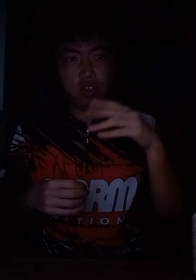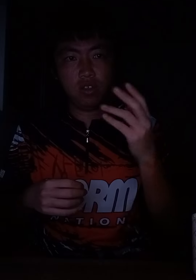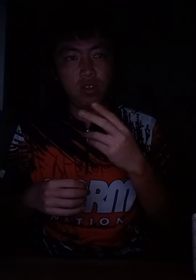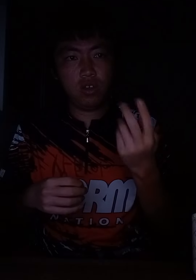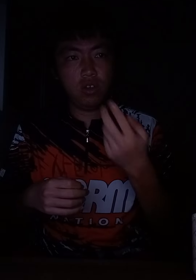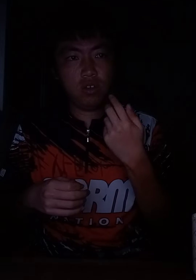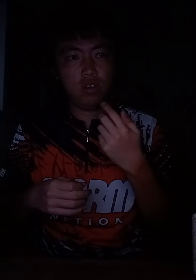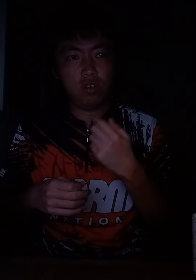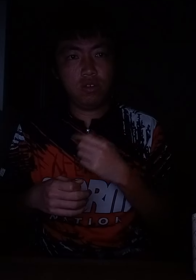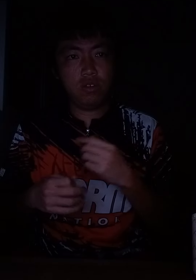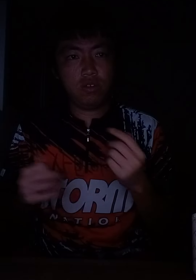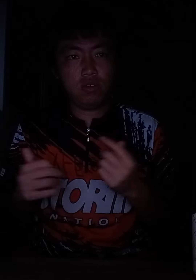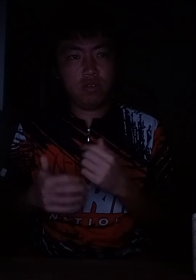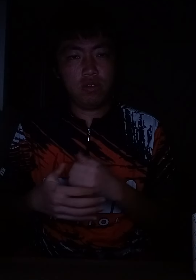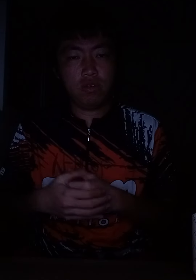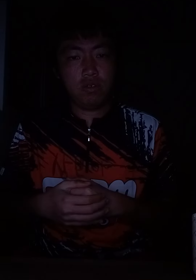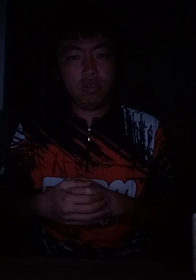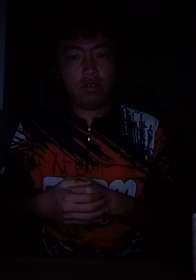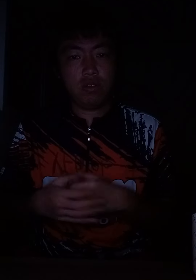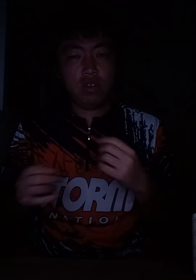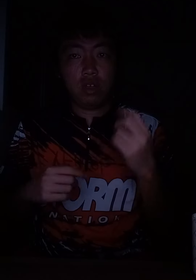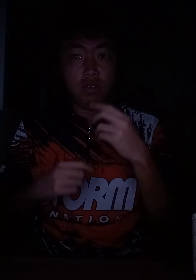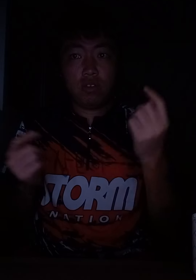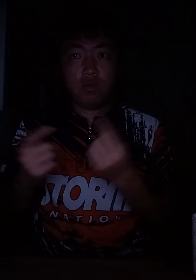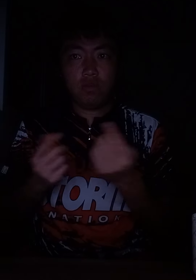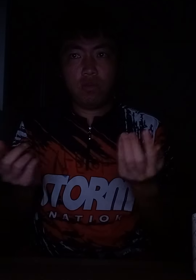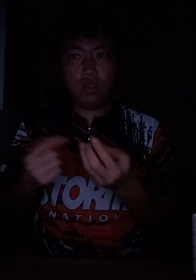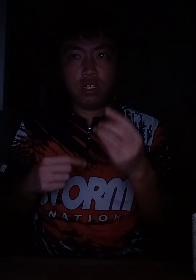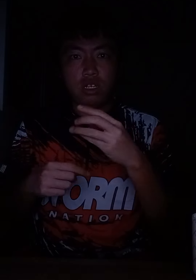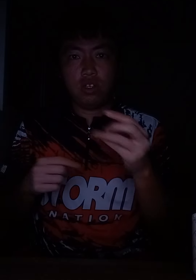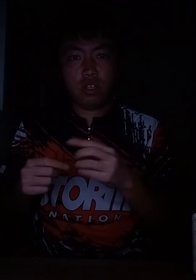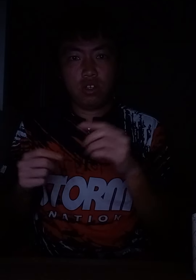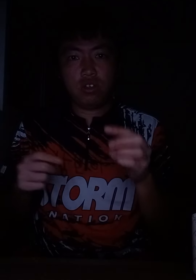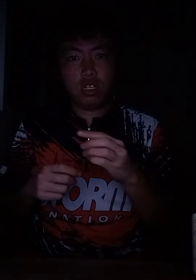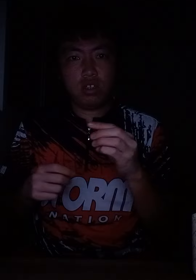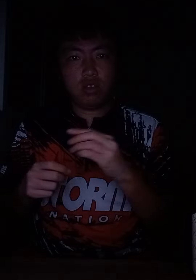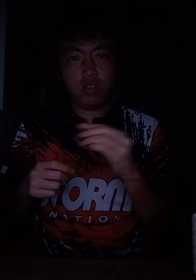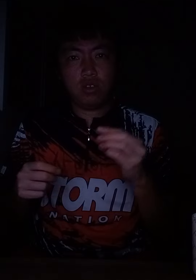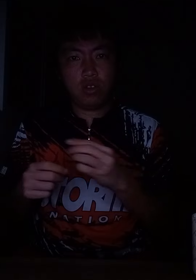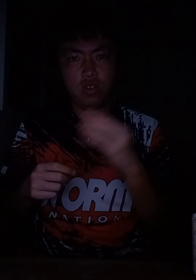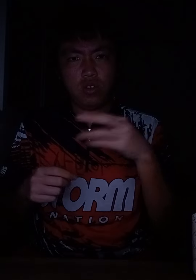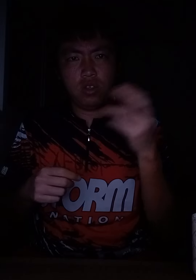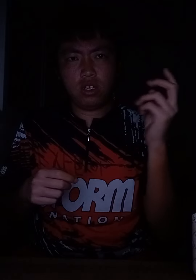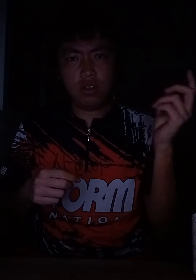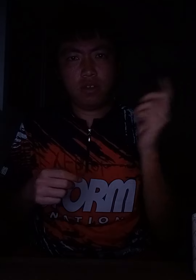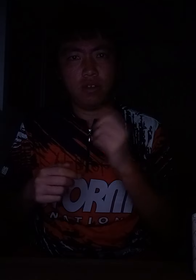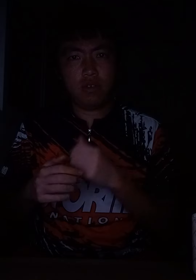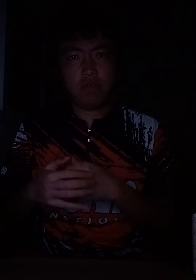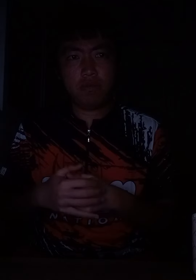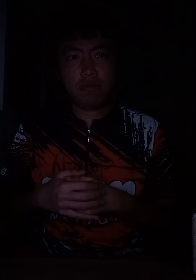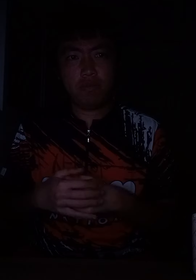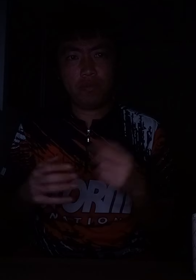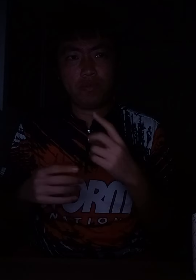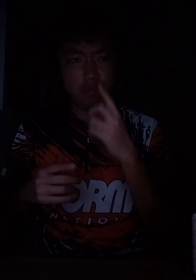밖으로 나오라고 또 하더라고요. 남성들은 골라놓은 물건을 놔둔 채 편의점을 떠났습니다. 점주는 1시간 넘게